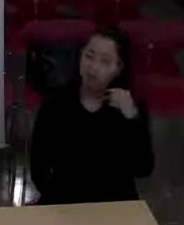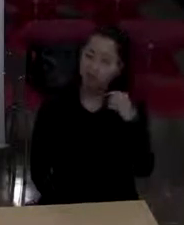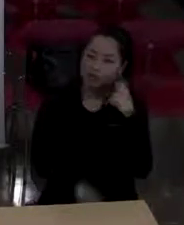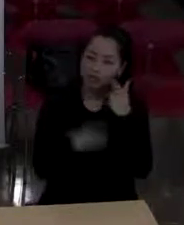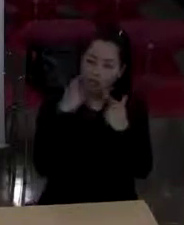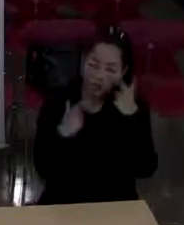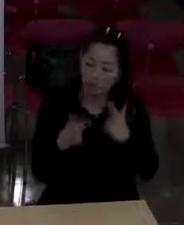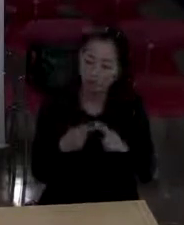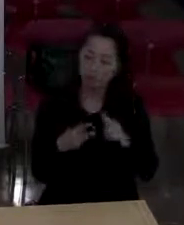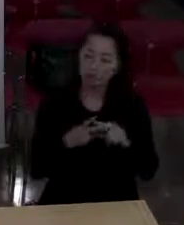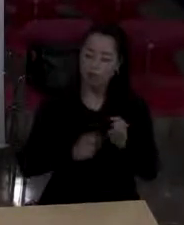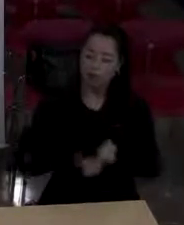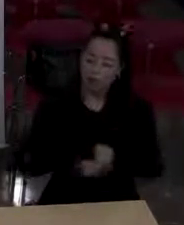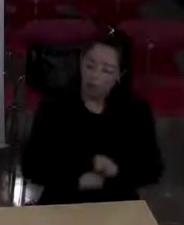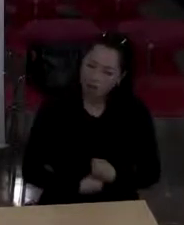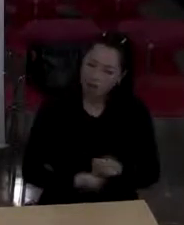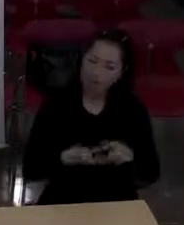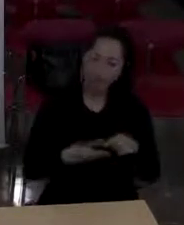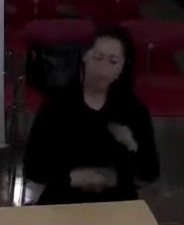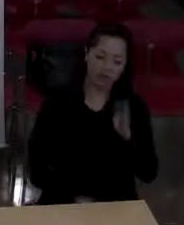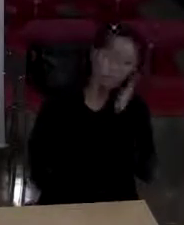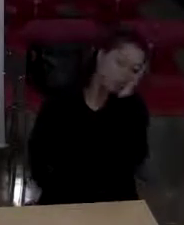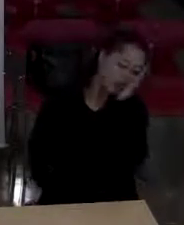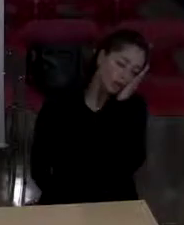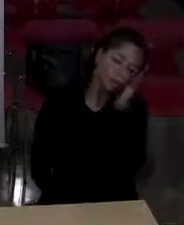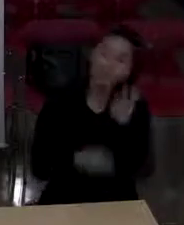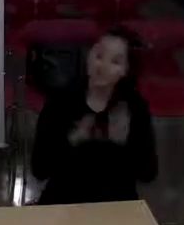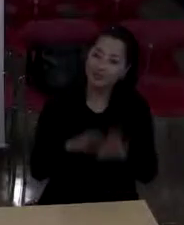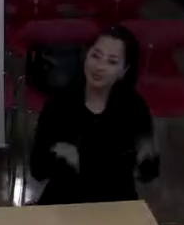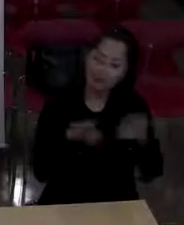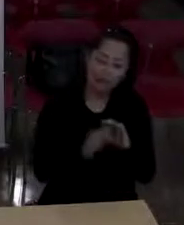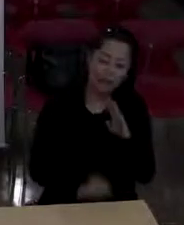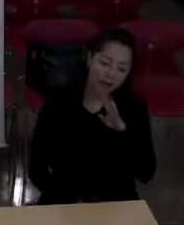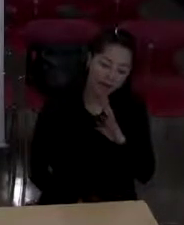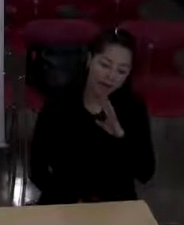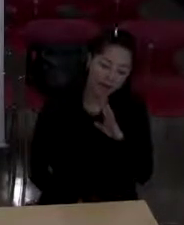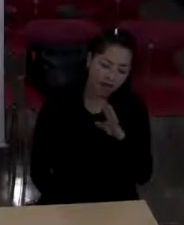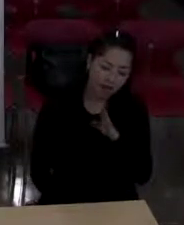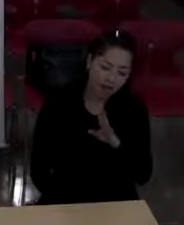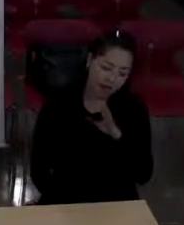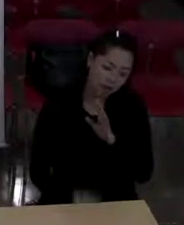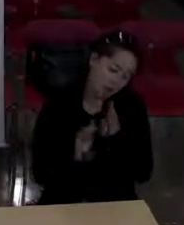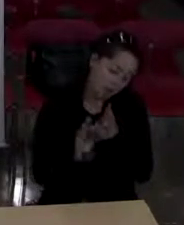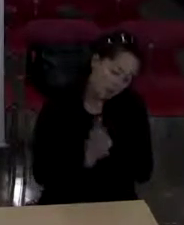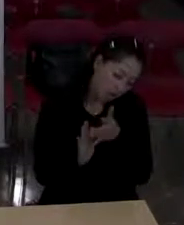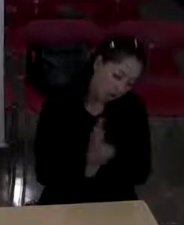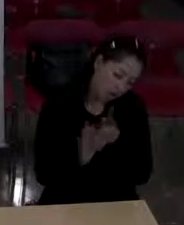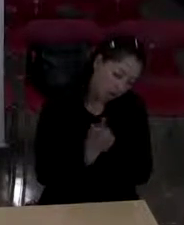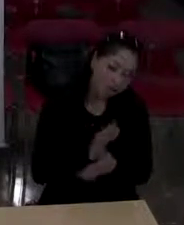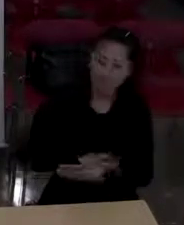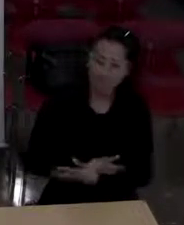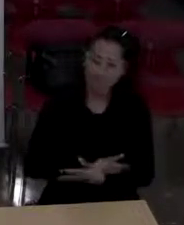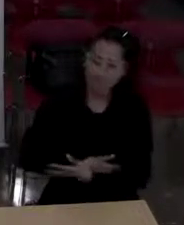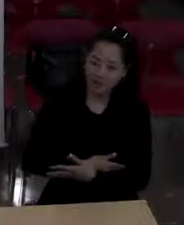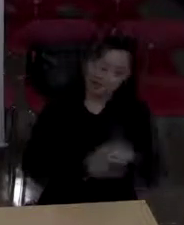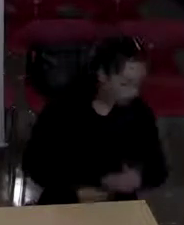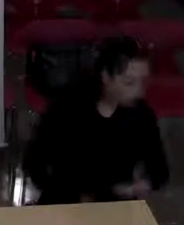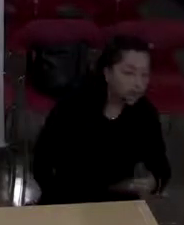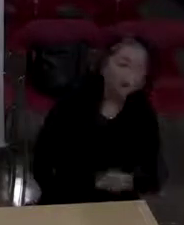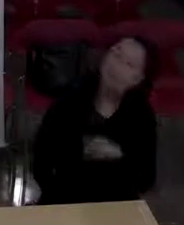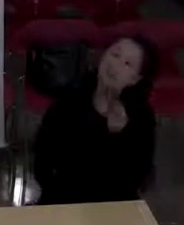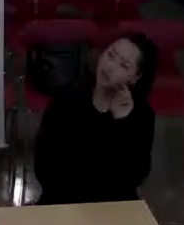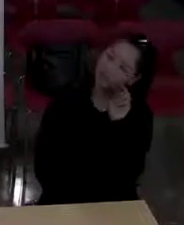a hablarle constantemente y de hecho el bebé va a tener algunas intenciones que le va a permitir ver cómo de acuerdo a la respuesta del